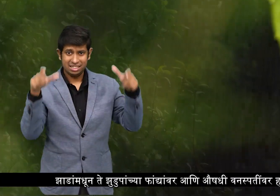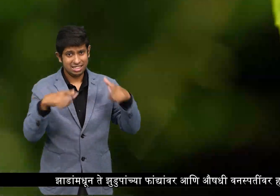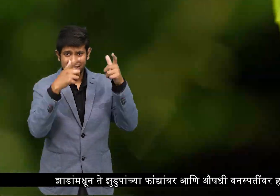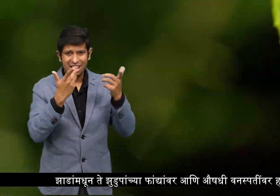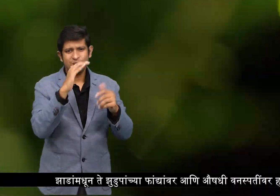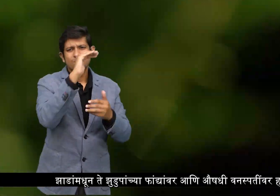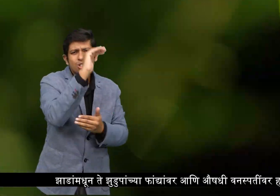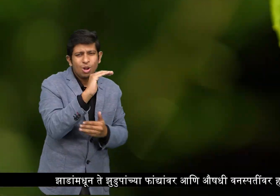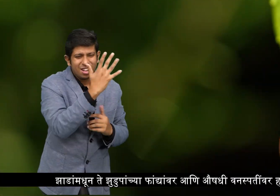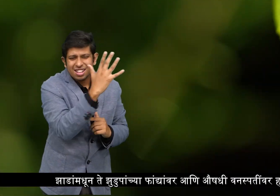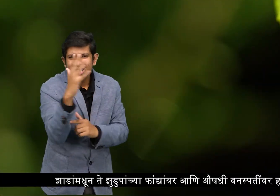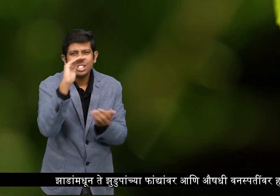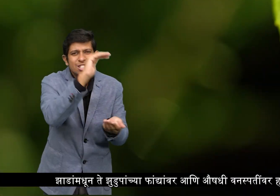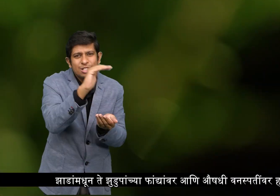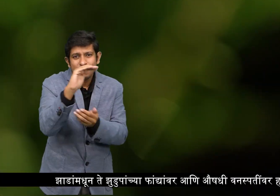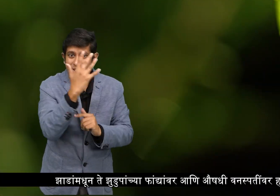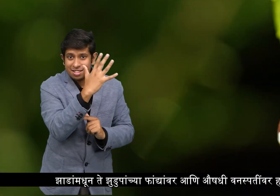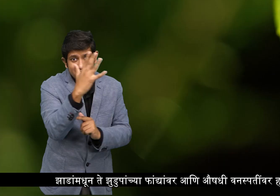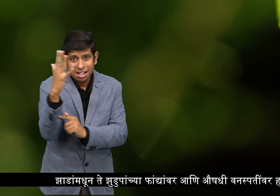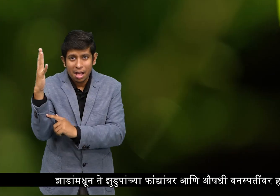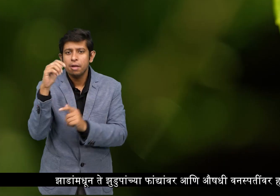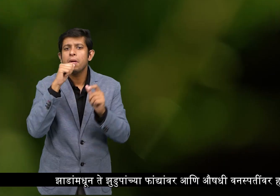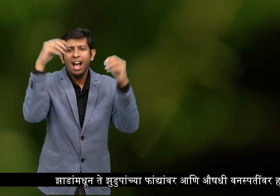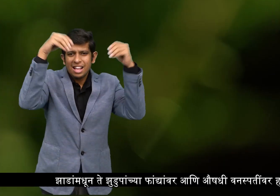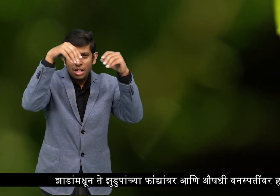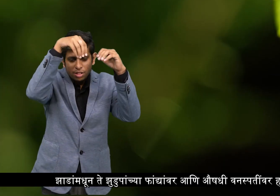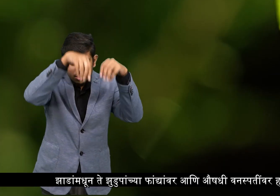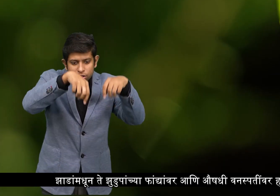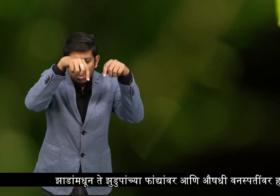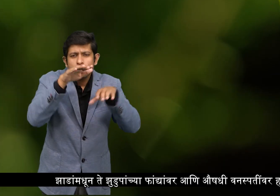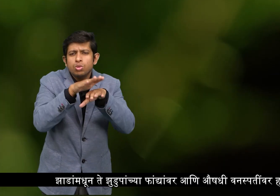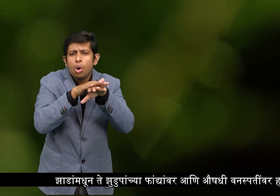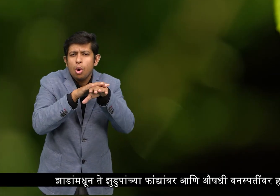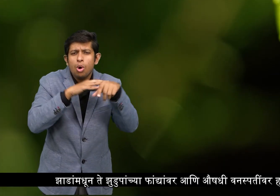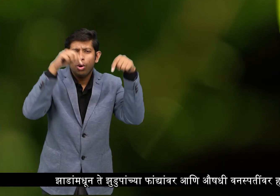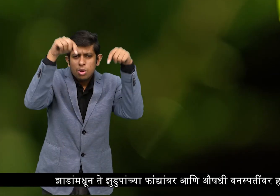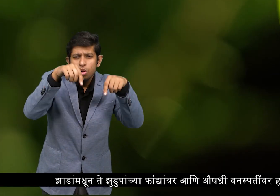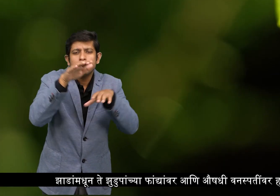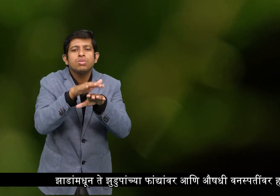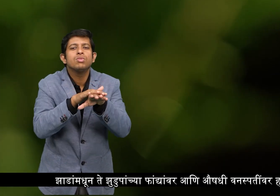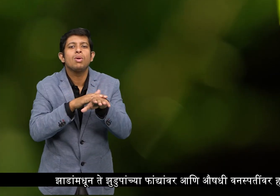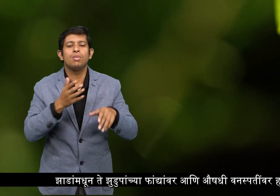झाडामध्ये ते झुडपांच्या फांद्यावर औषधी वनस्पतीवर हळूहळू टपकत असे.